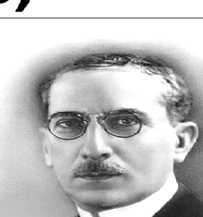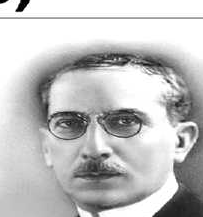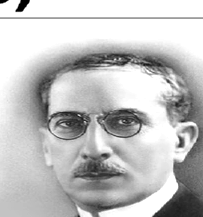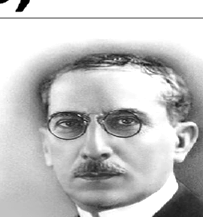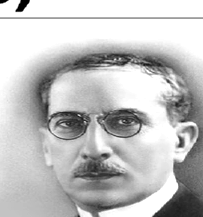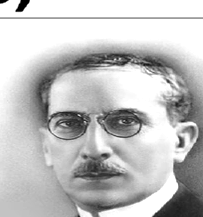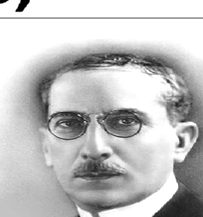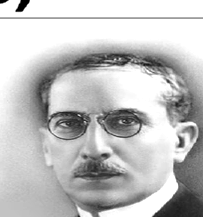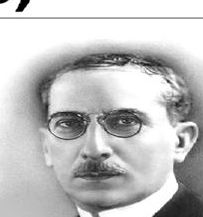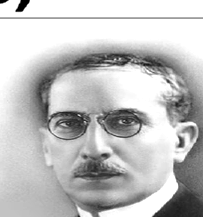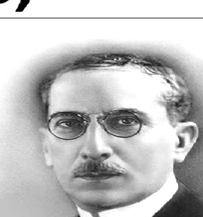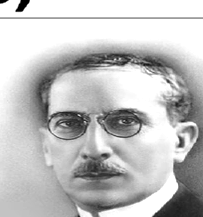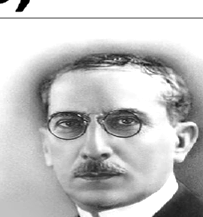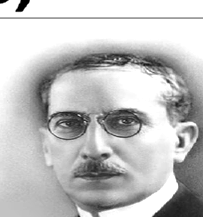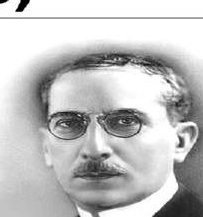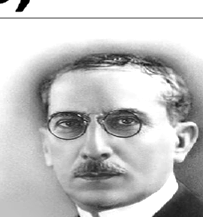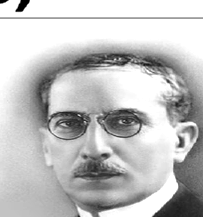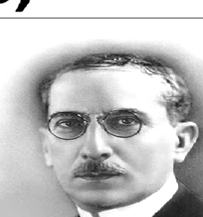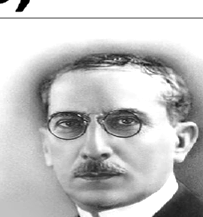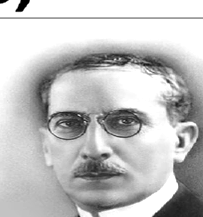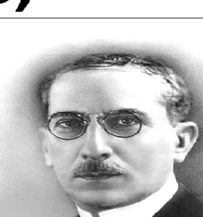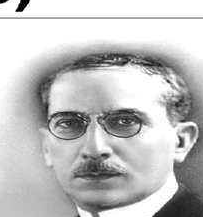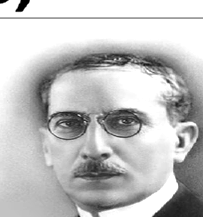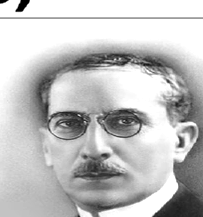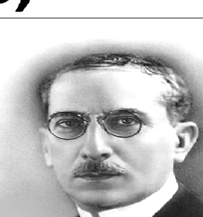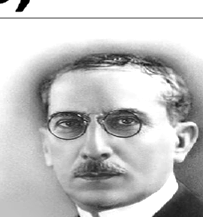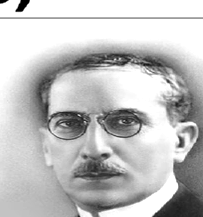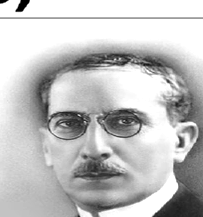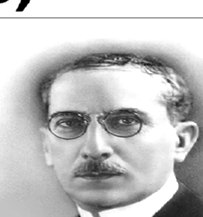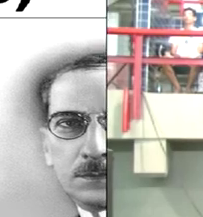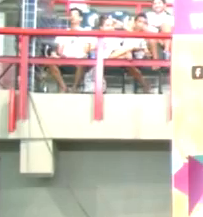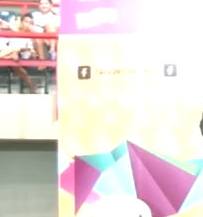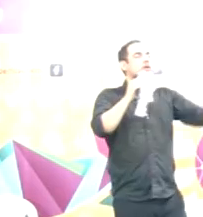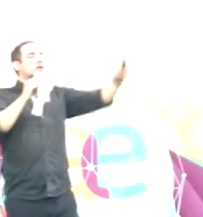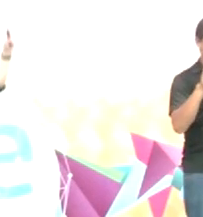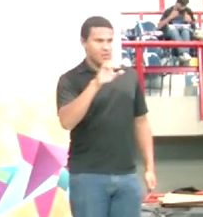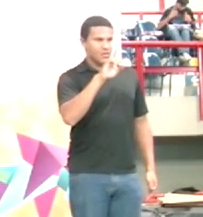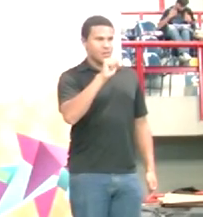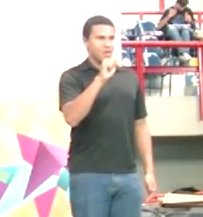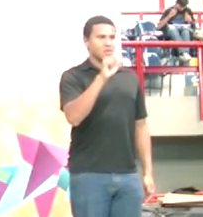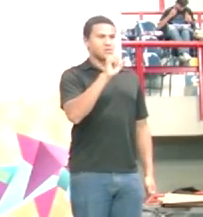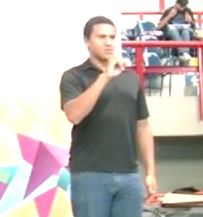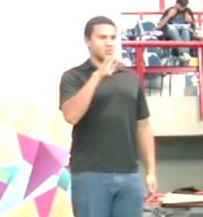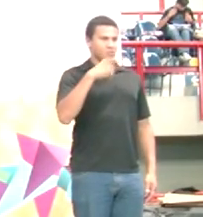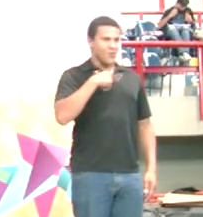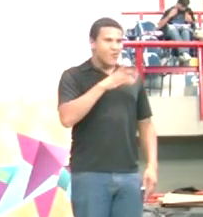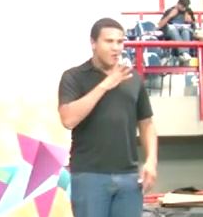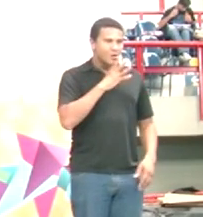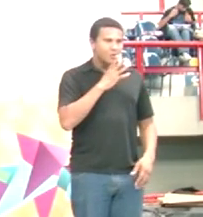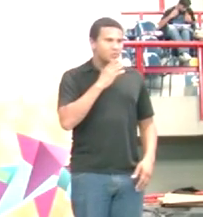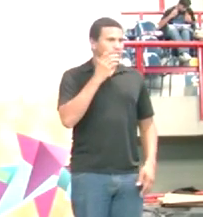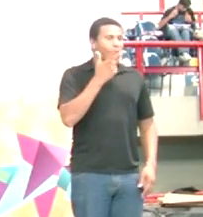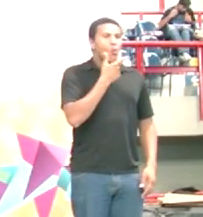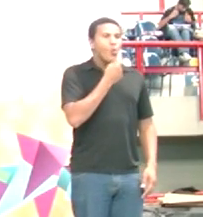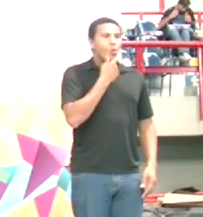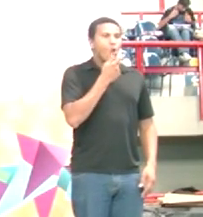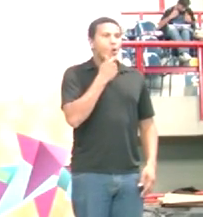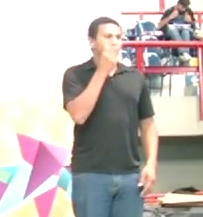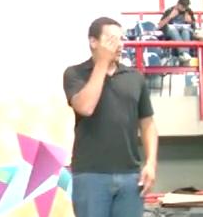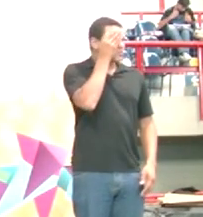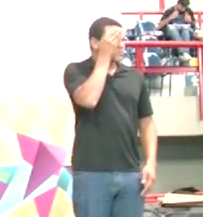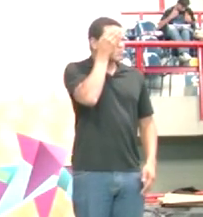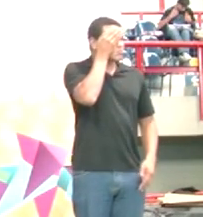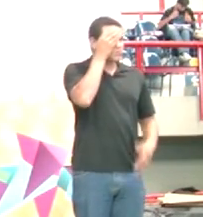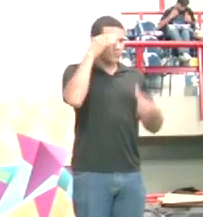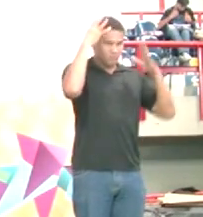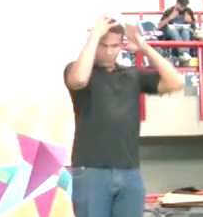Virgulino Ferreira da Silva, o Lampião. Pois Lampião ofereceram